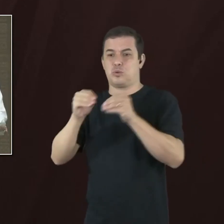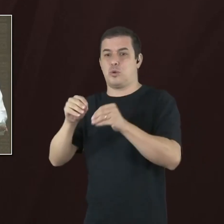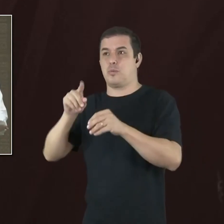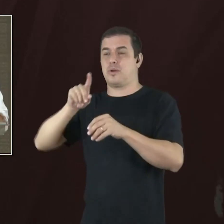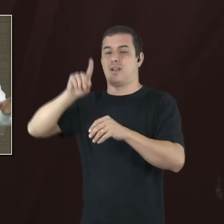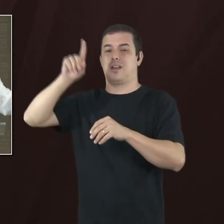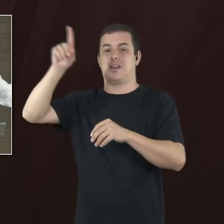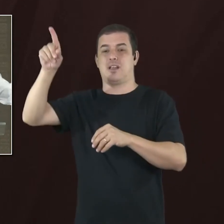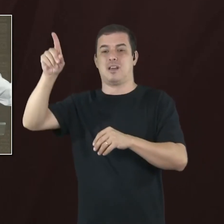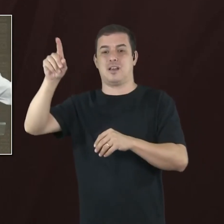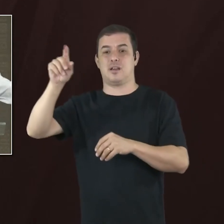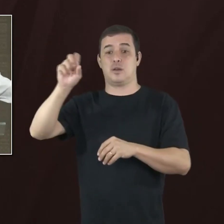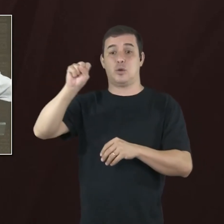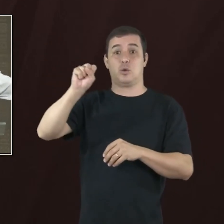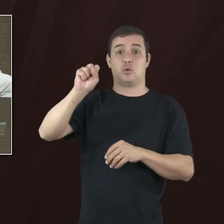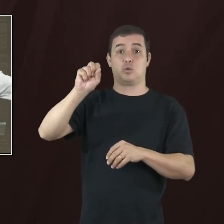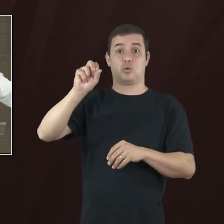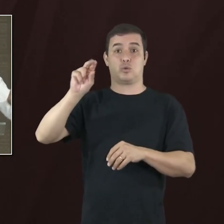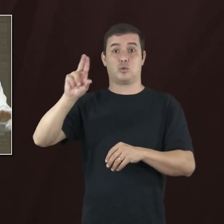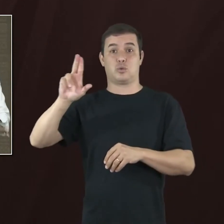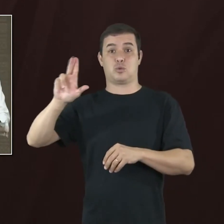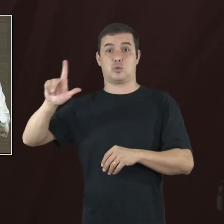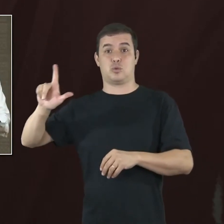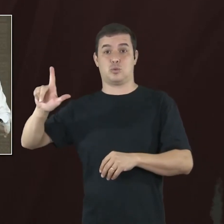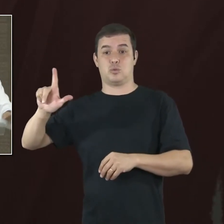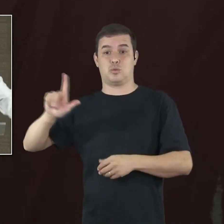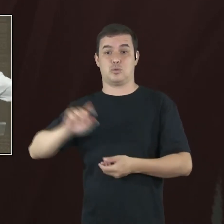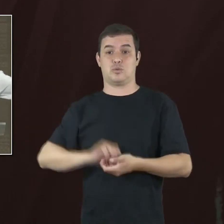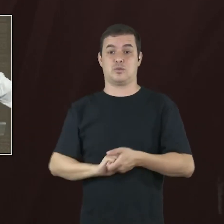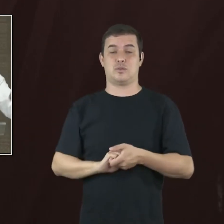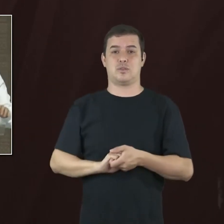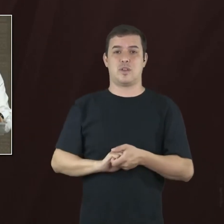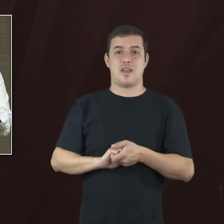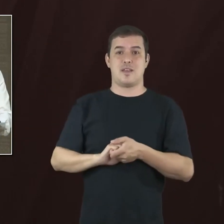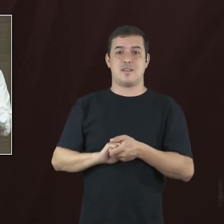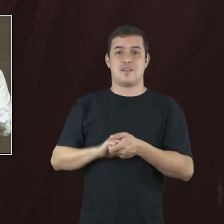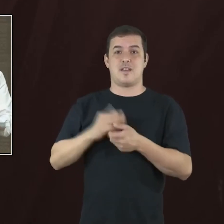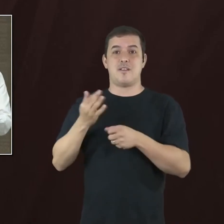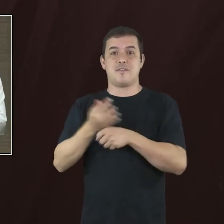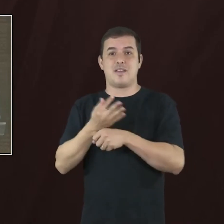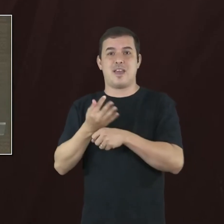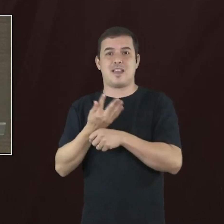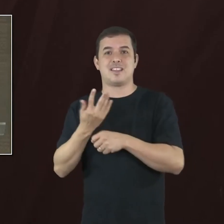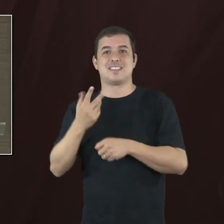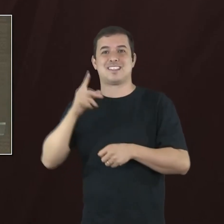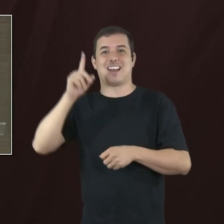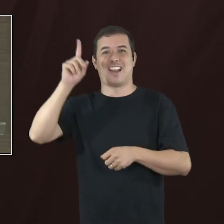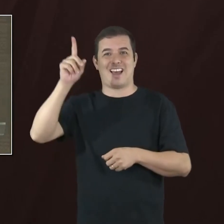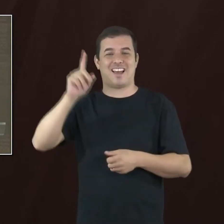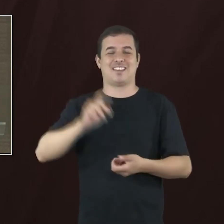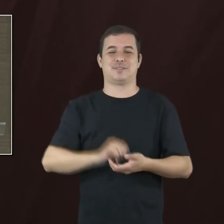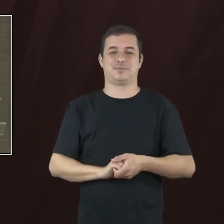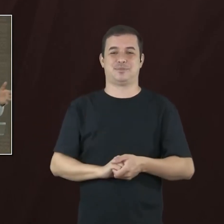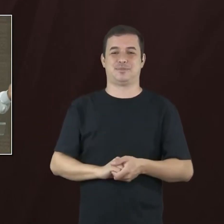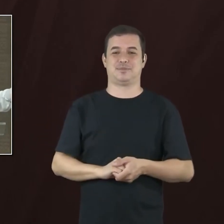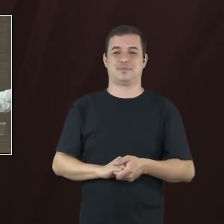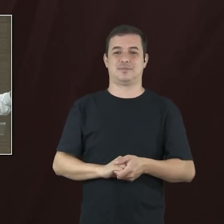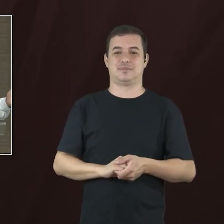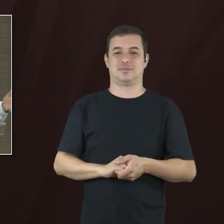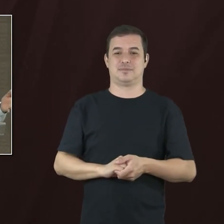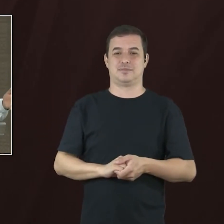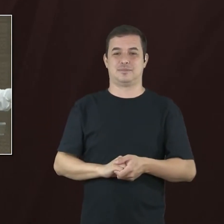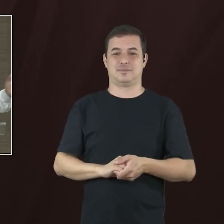tive uma oportunidade, fui convidado para passar as férias lá em Carazinho. Ficamos alguns dias juntos, né, Ezra? Nós